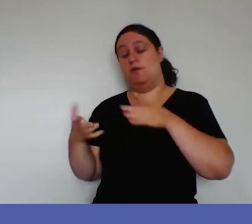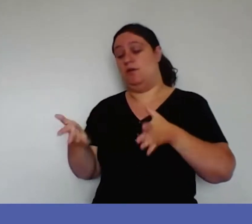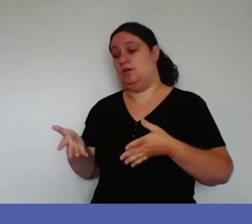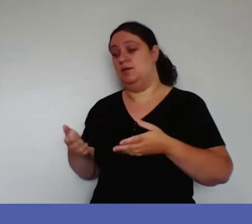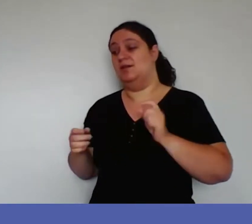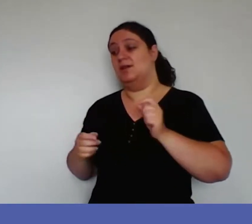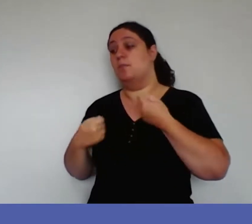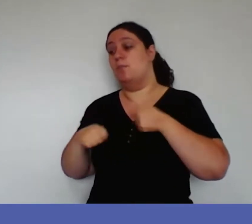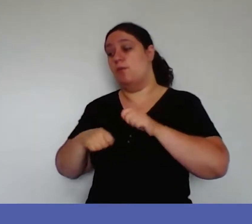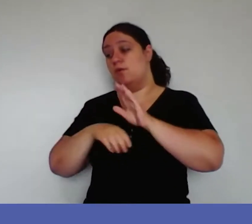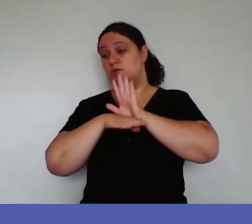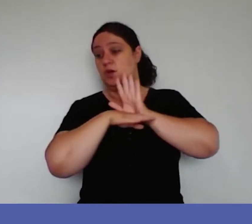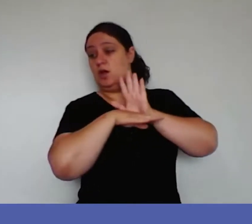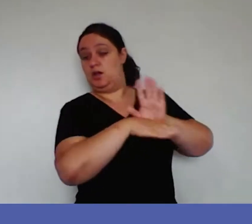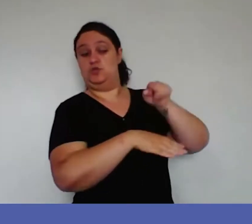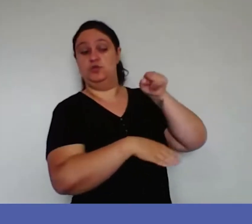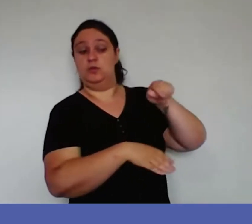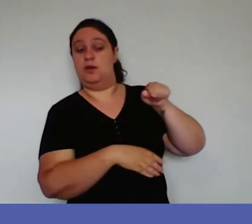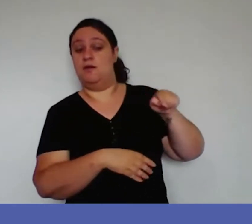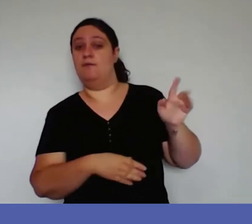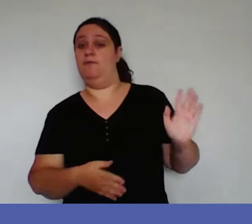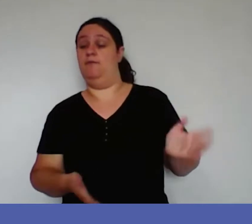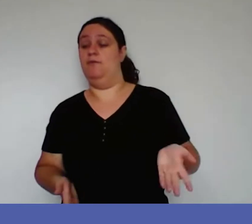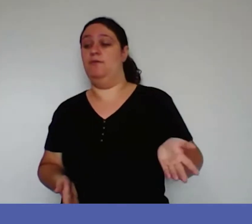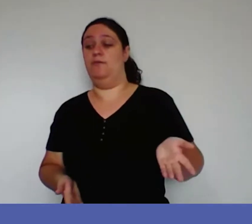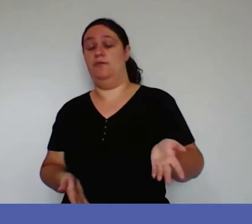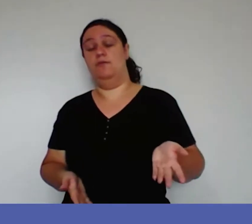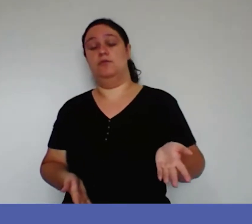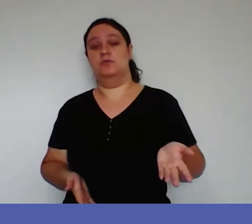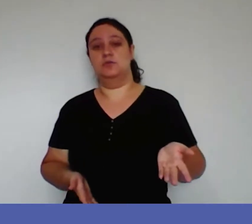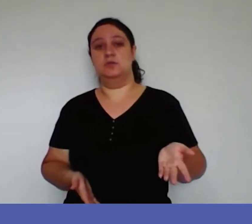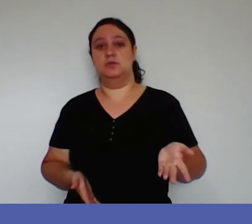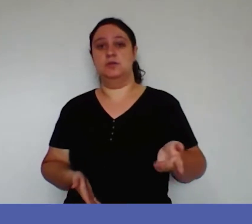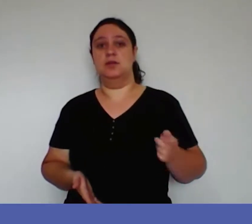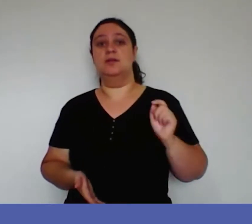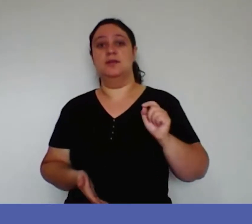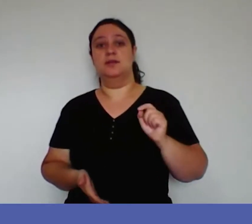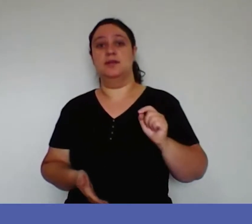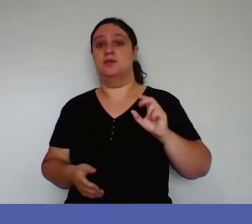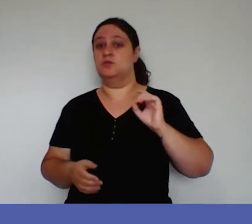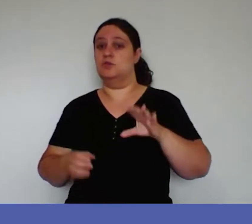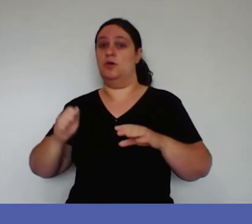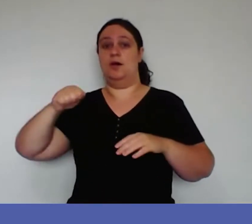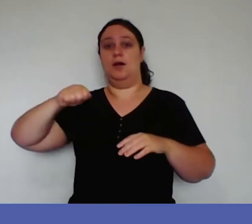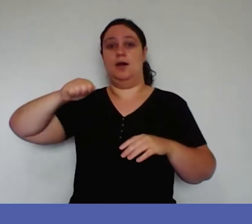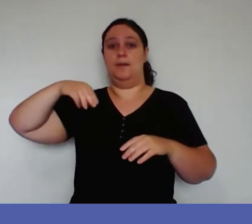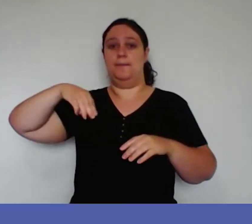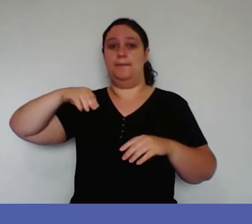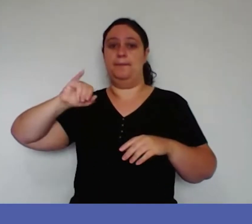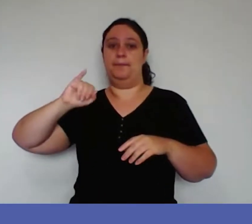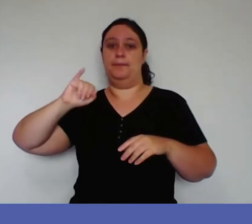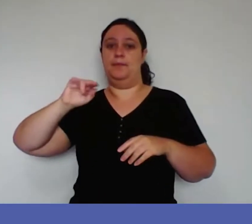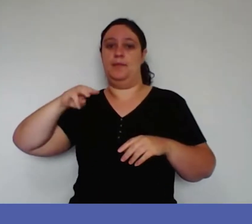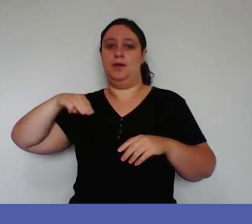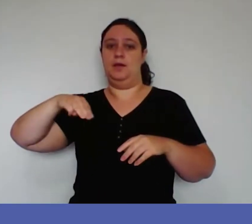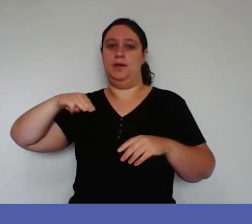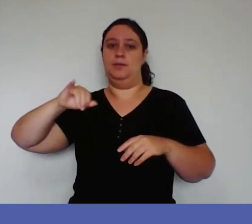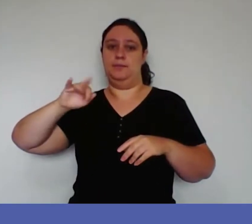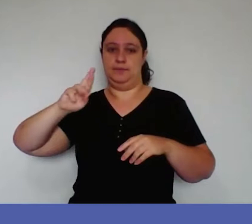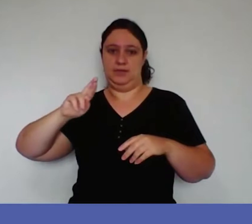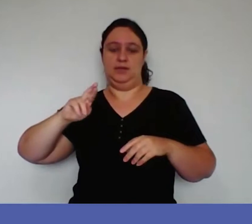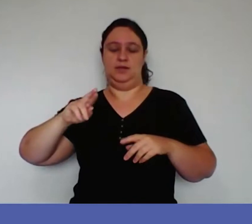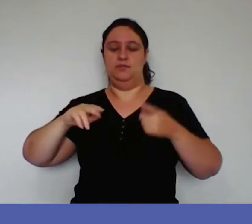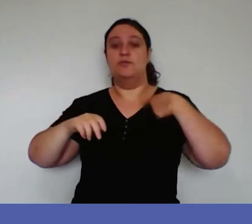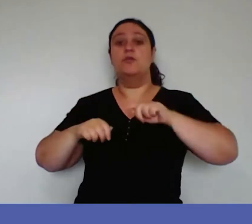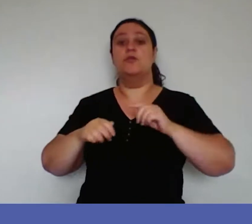oferecer, dar condições para vocês fazerem comportagem é o AMI. Eles foram até Foz do Iguaçu, foram conversar com a AMI.